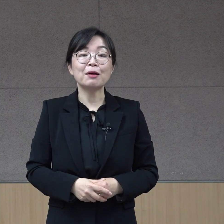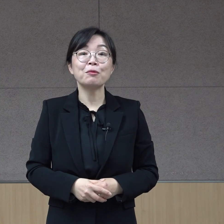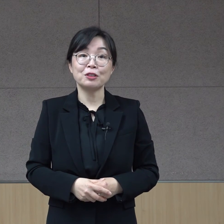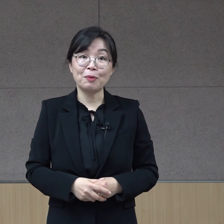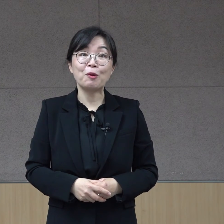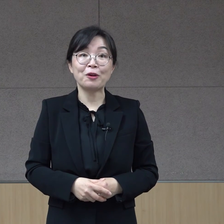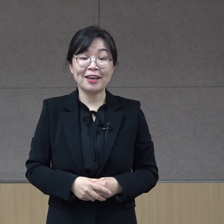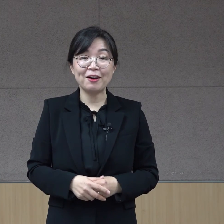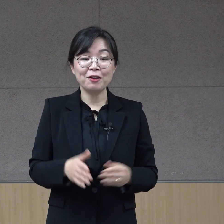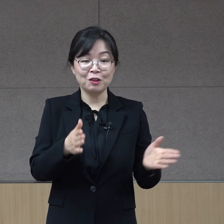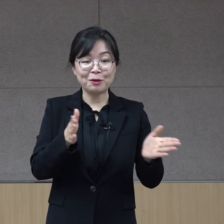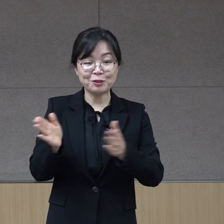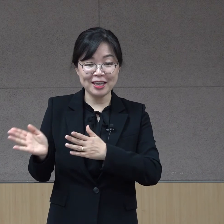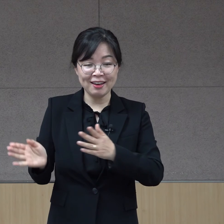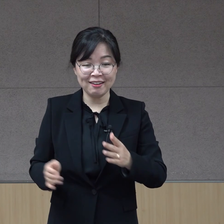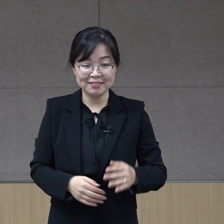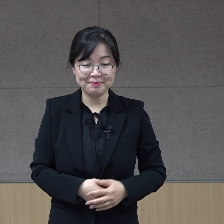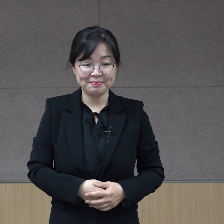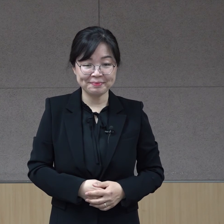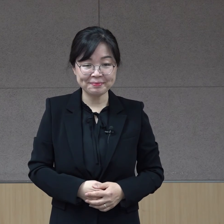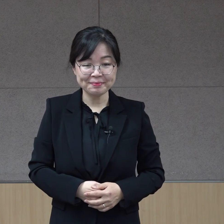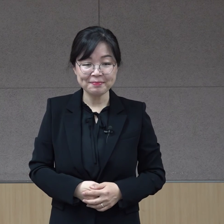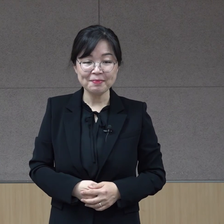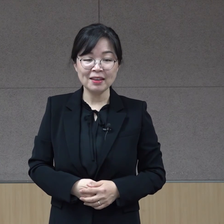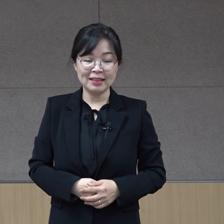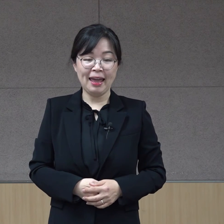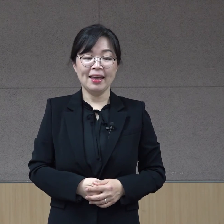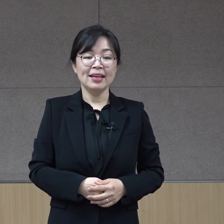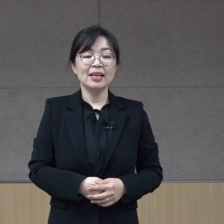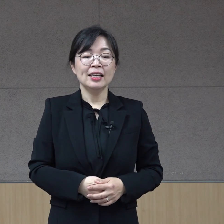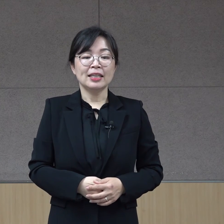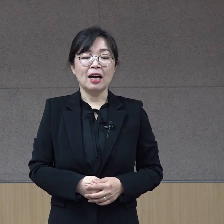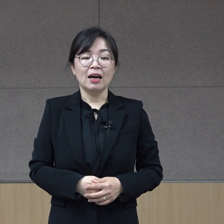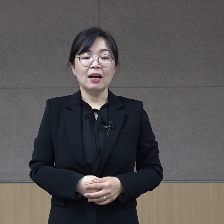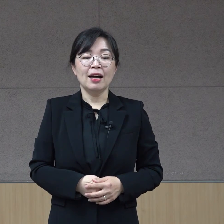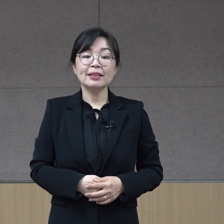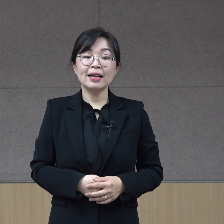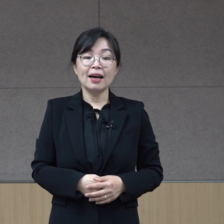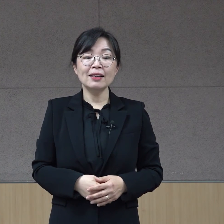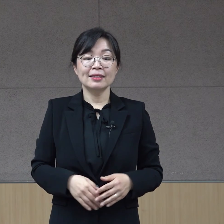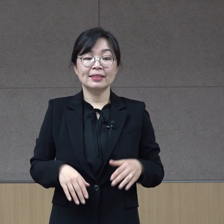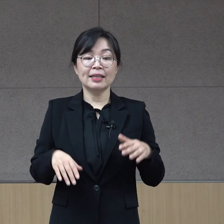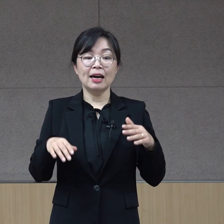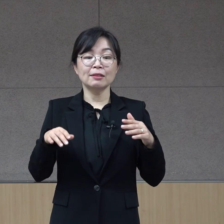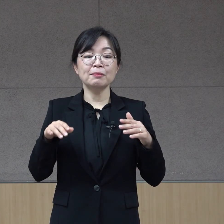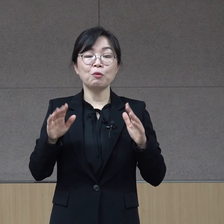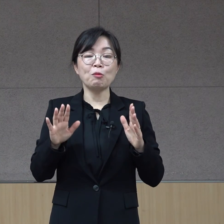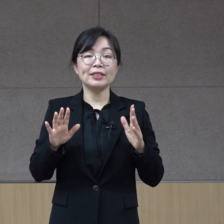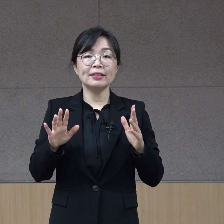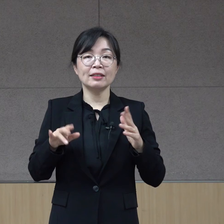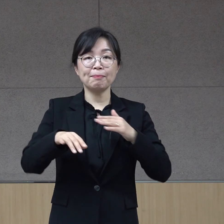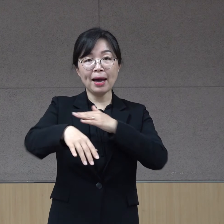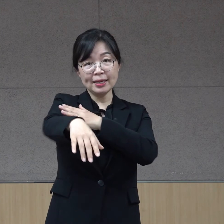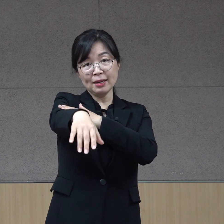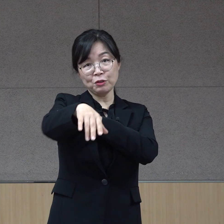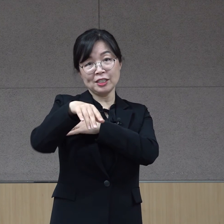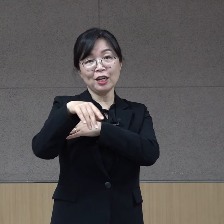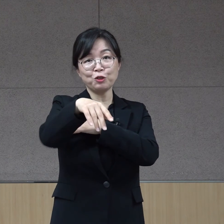먼저 배워볼게요. 넘겨주세요. 네, 자, 항상 자음, 모음 쓸 때는 팔의 위치가